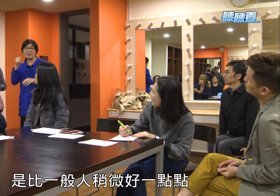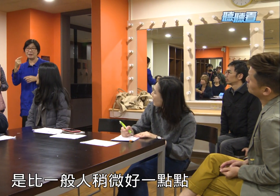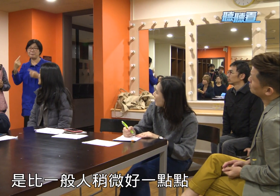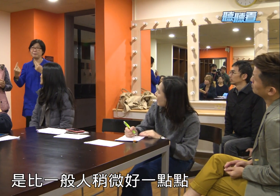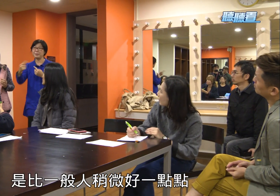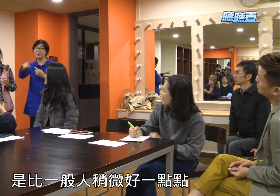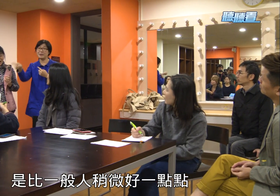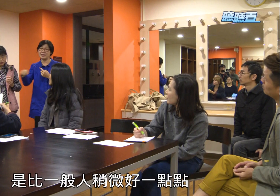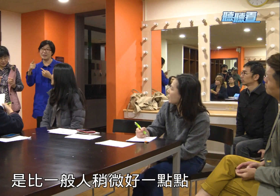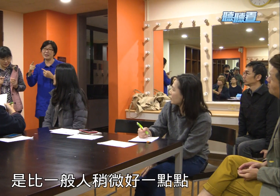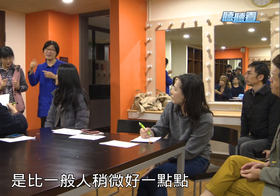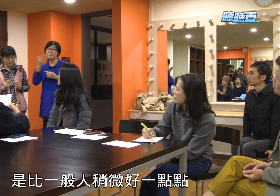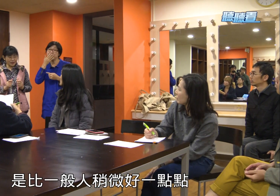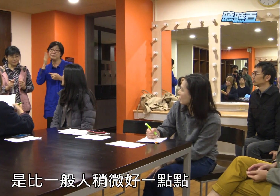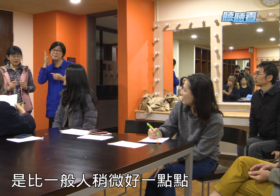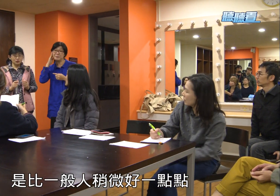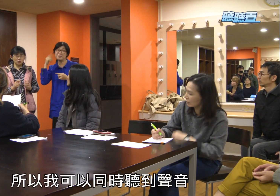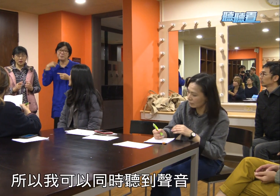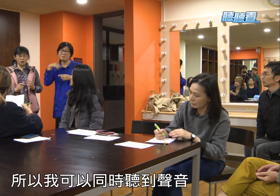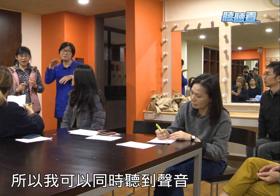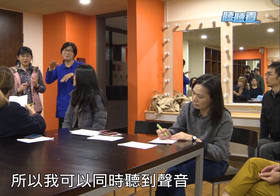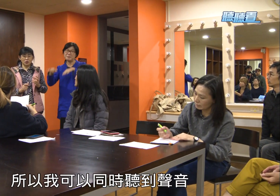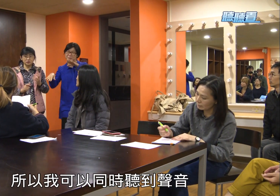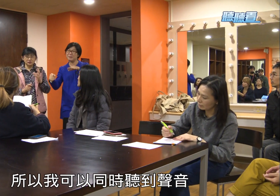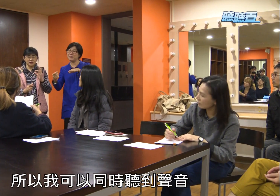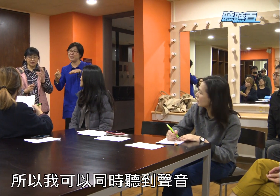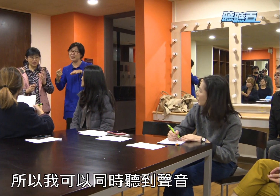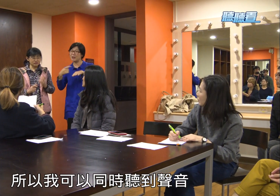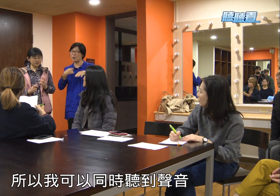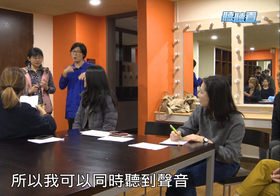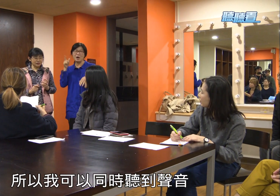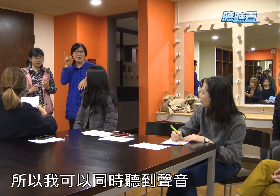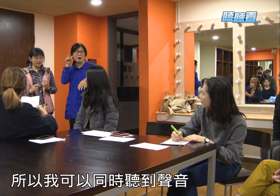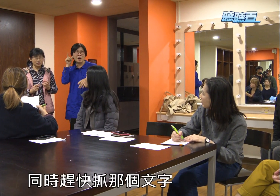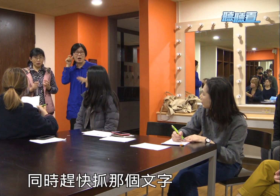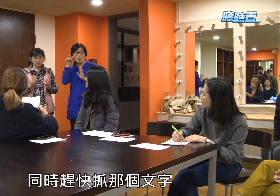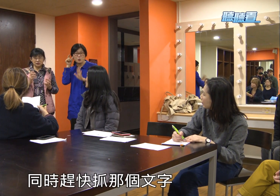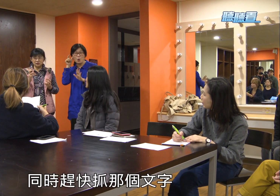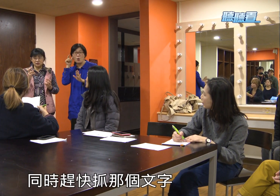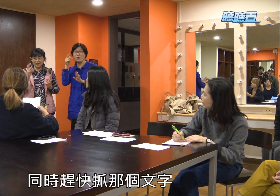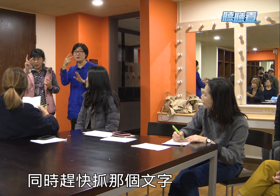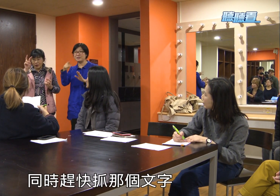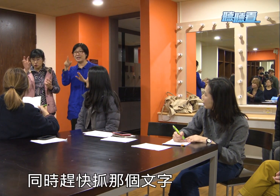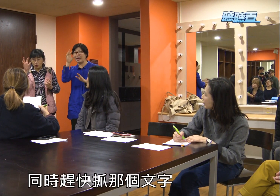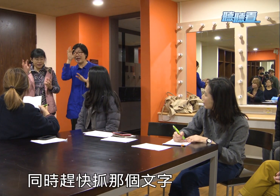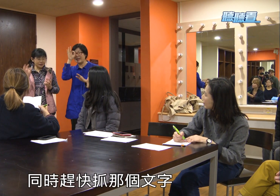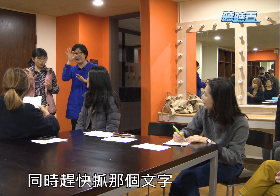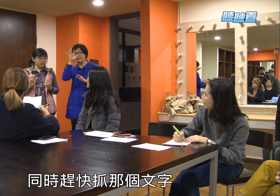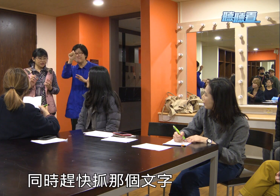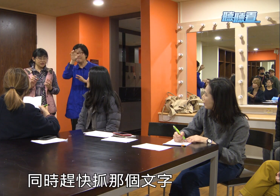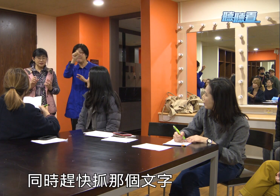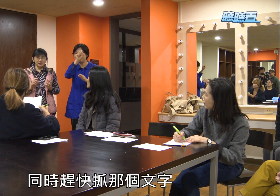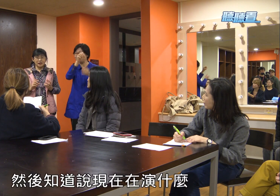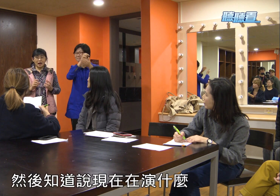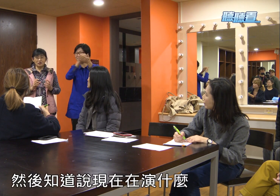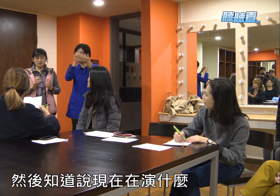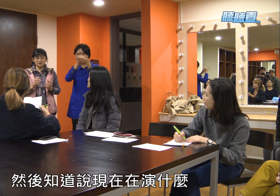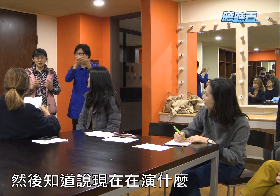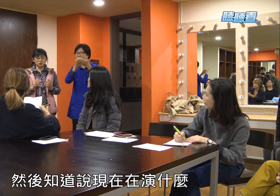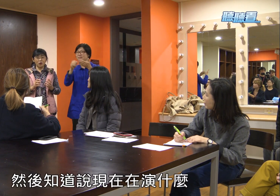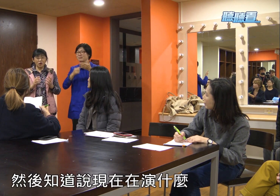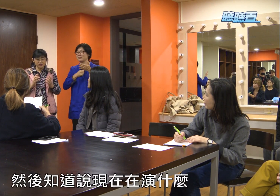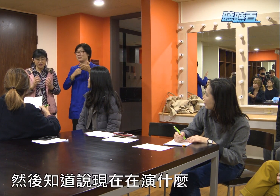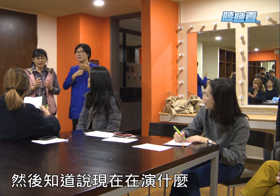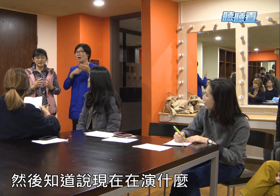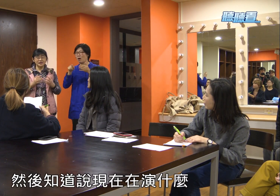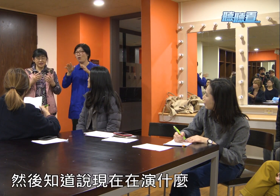一般人稍微好一点点，所以我可以同时听到声音，同时赶快抓那个文字，然后知